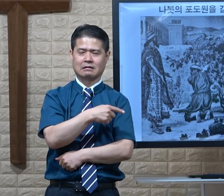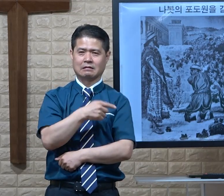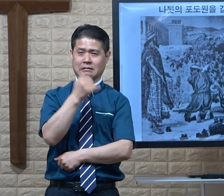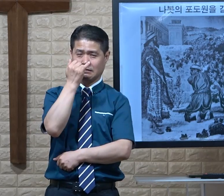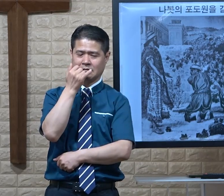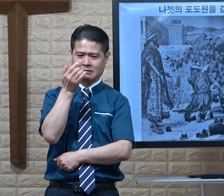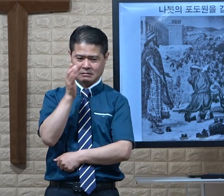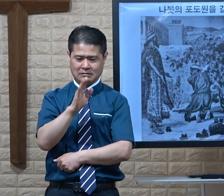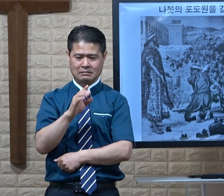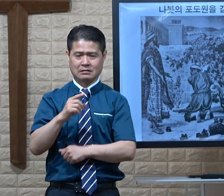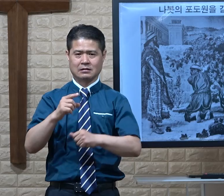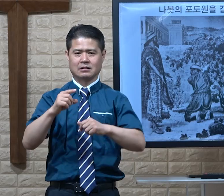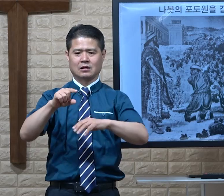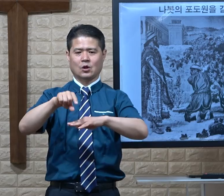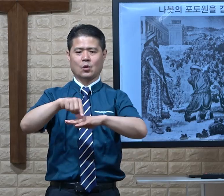생겼는데